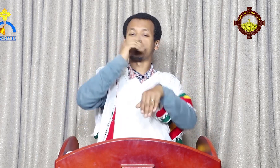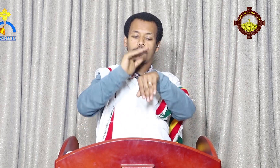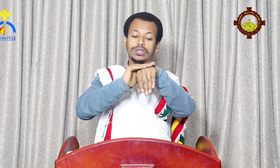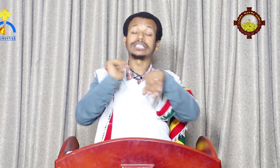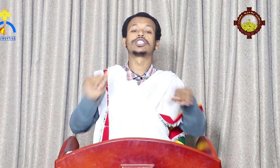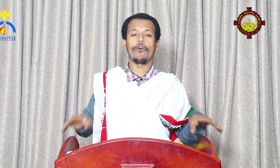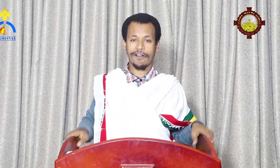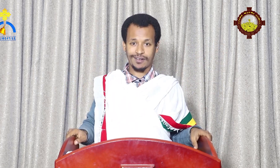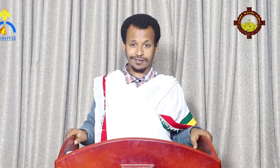ተብለው ተጠርተዋል።